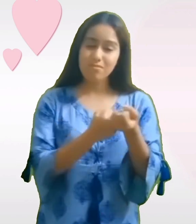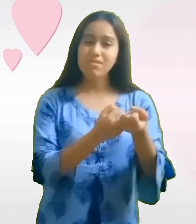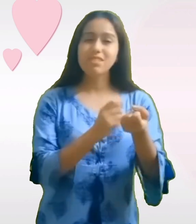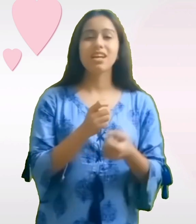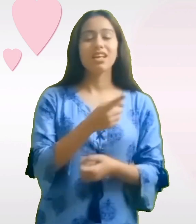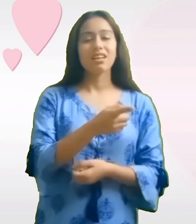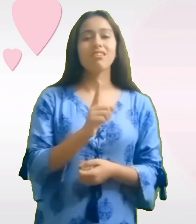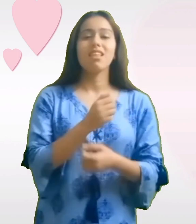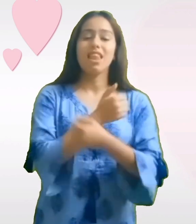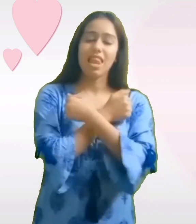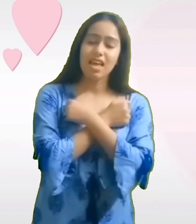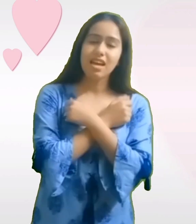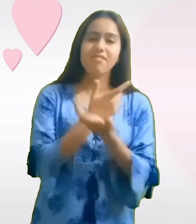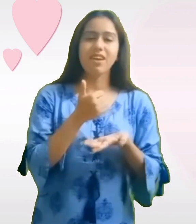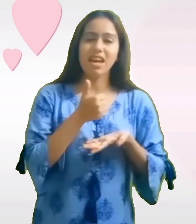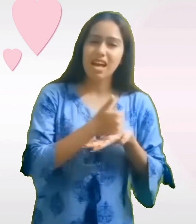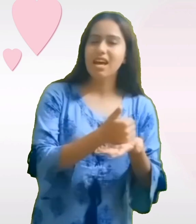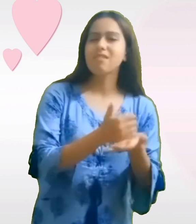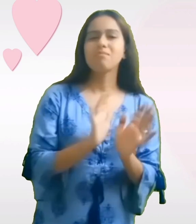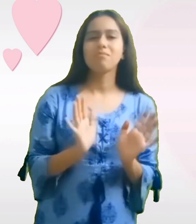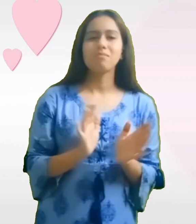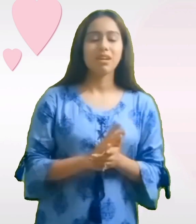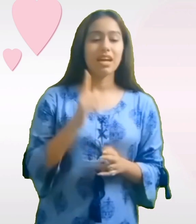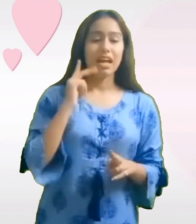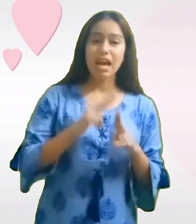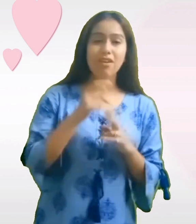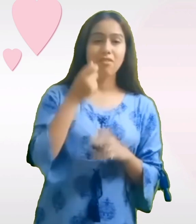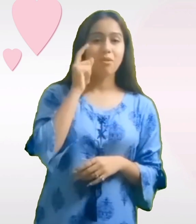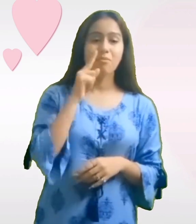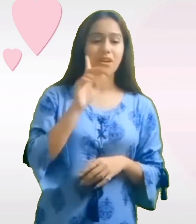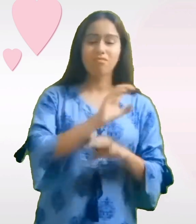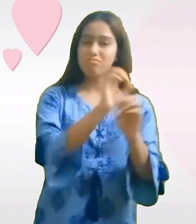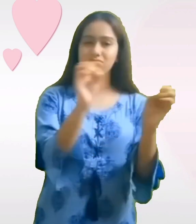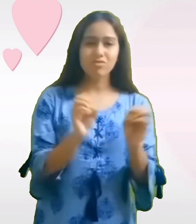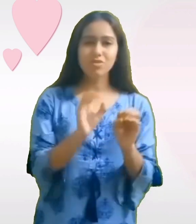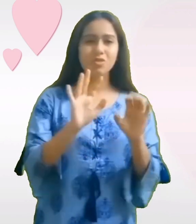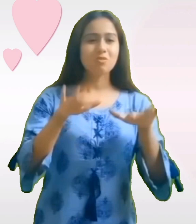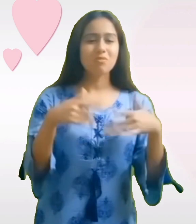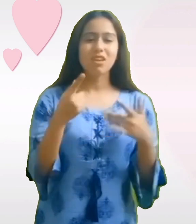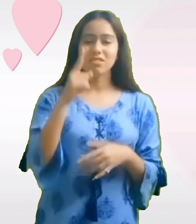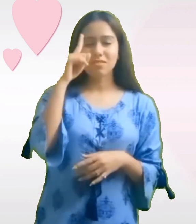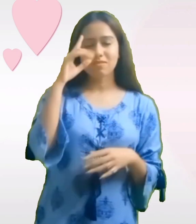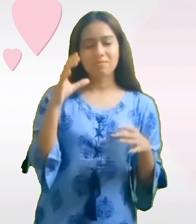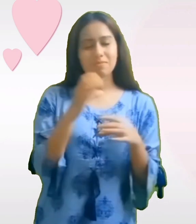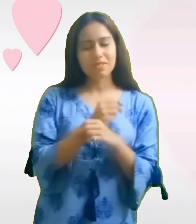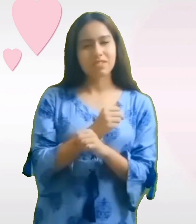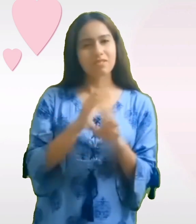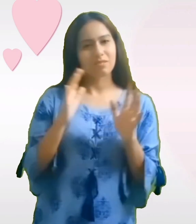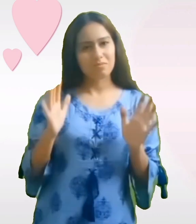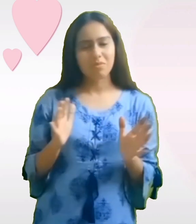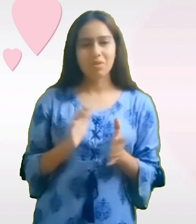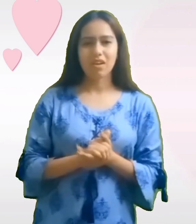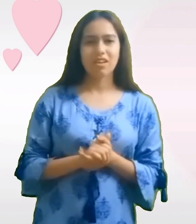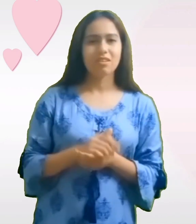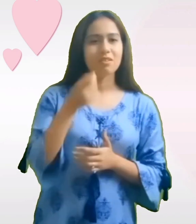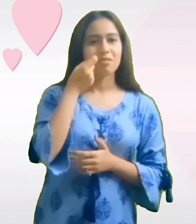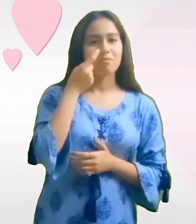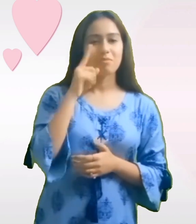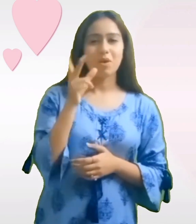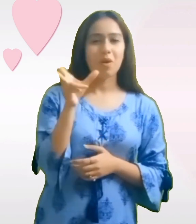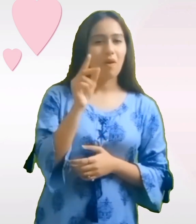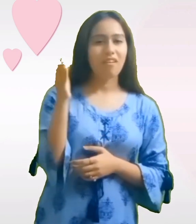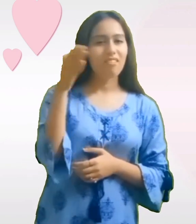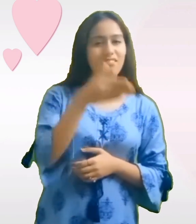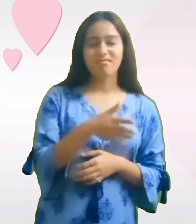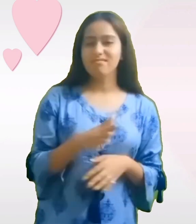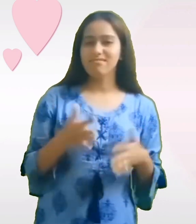बात सिखाती है। अपने माता पिता की कद्र कीजिए, रिस्पेक्ट कीजिए, बहुत सारा प्यार दीजिए, क्योंकि एक दिन ऐसा आएगा जब वो नहीं रहेंगे और आपको उनकी कमी महसूस